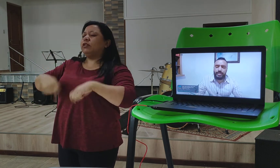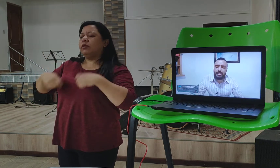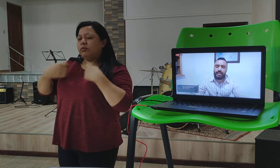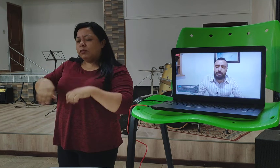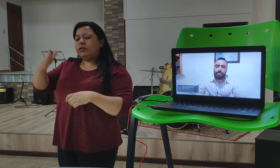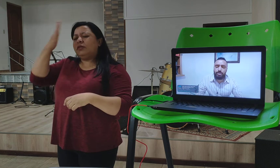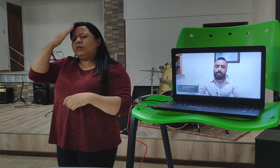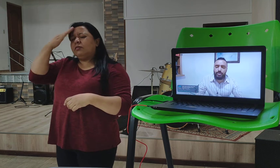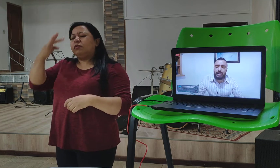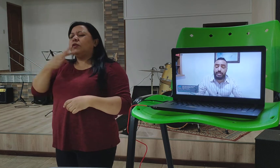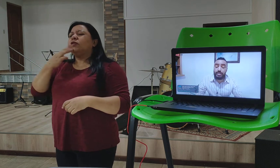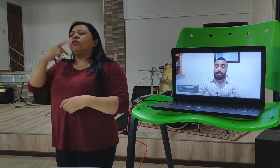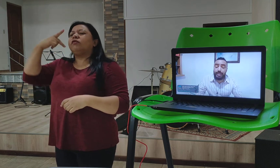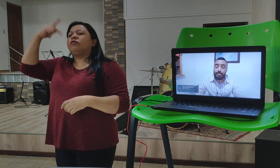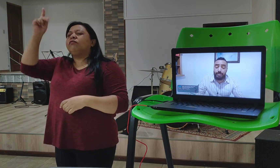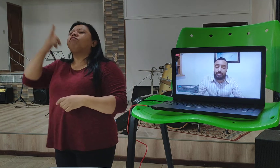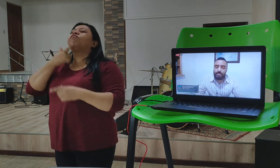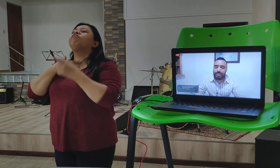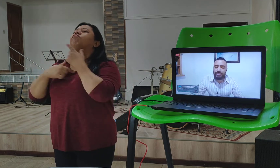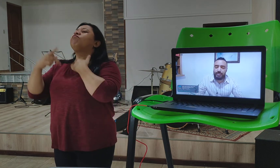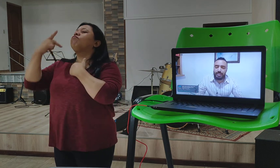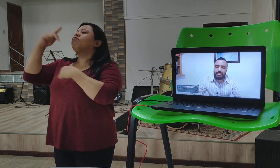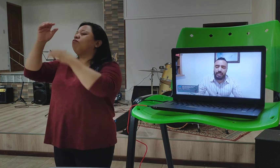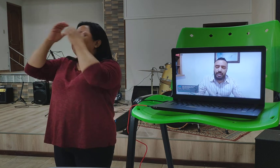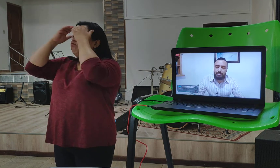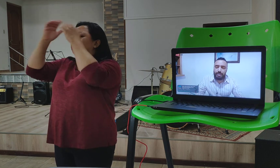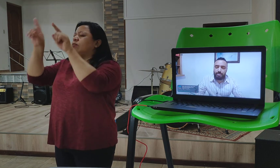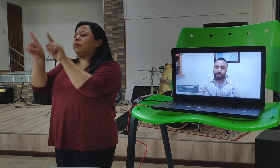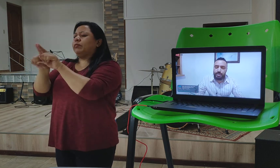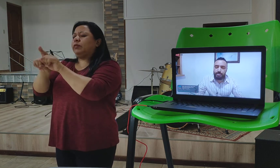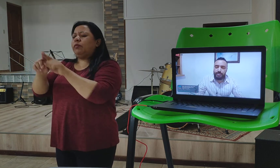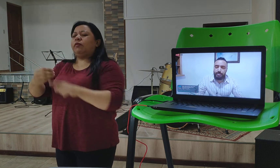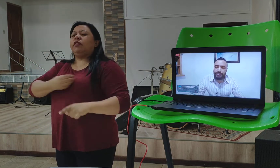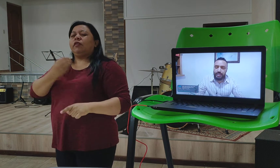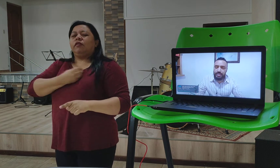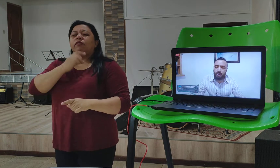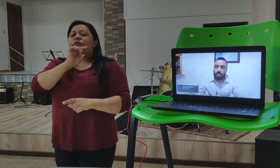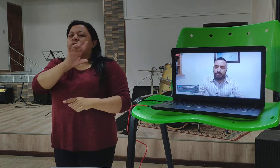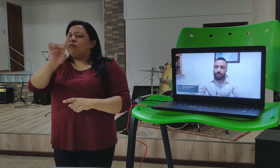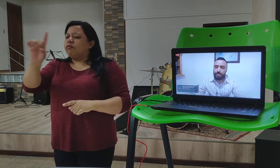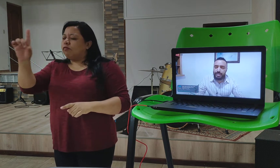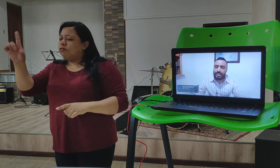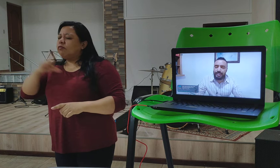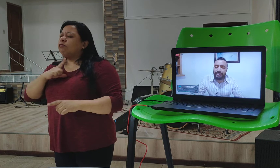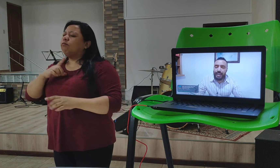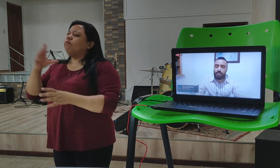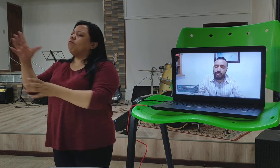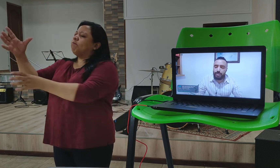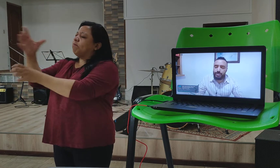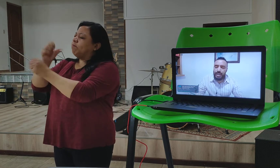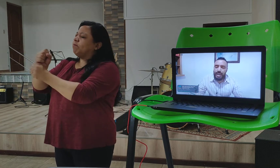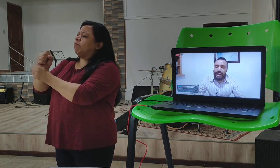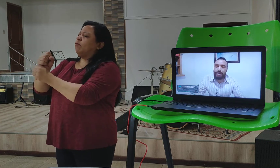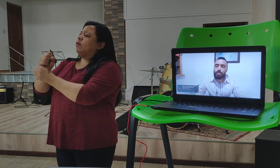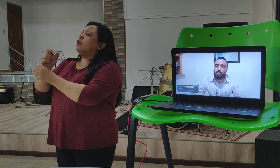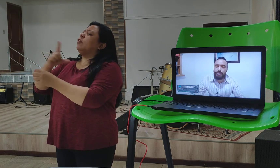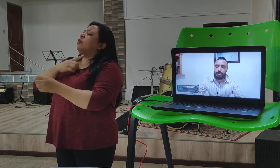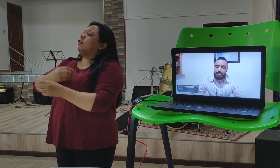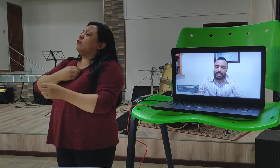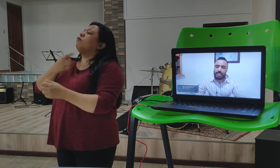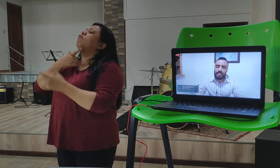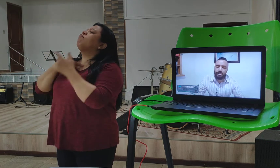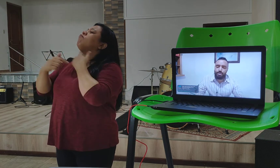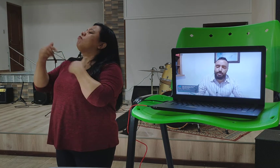saber, conhecer a respeito da Tua vontade e também a respeito das nossas vidas, para que nós possamos viver uma vida que se conforme, que se adeque, ó Deus, à